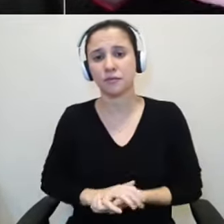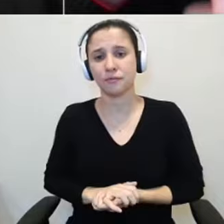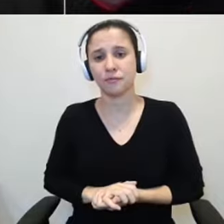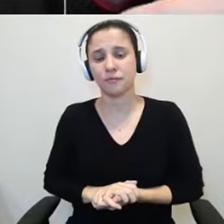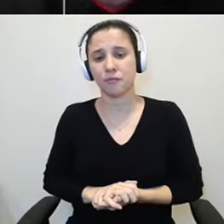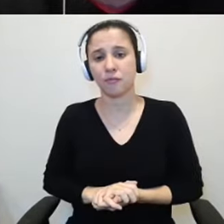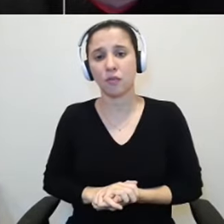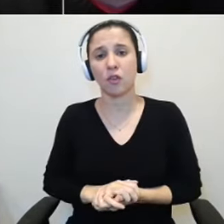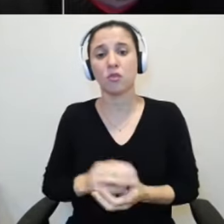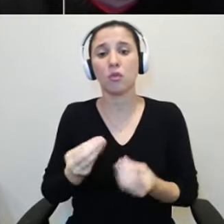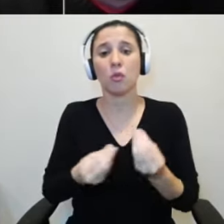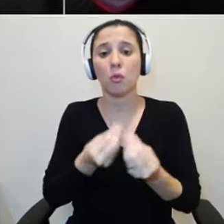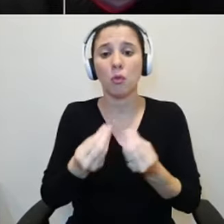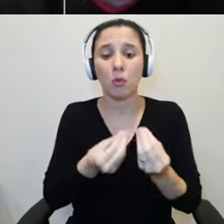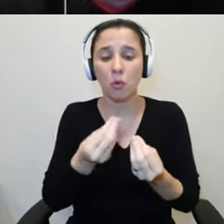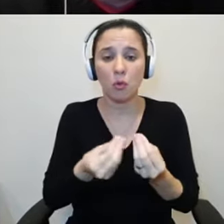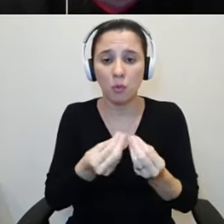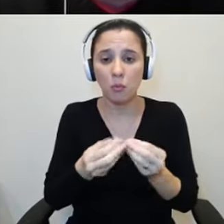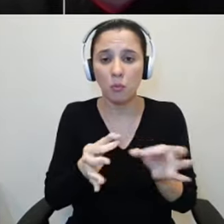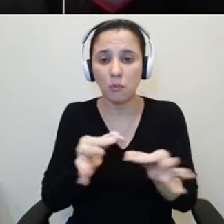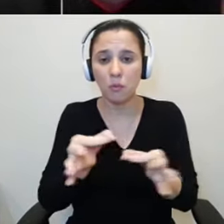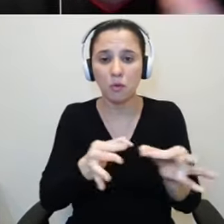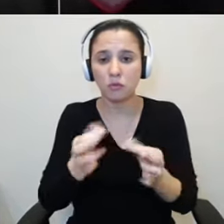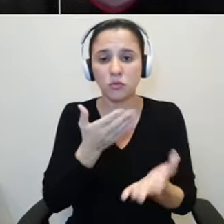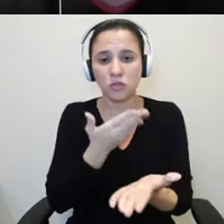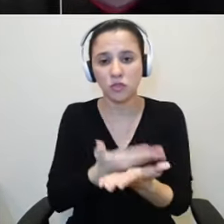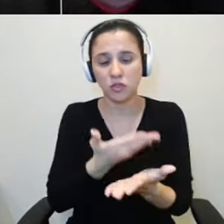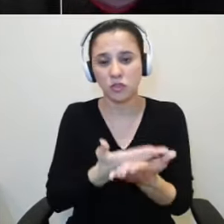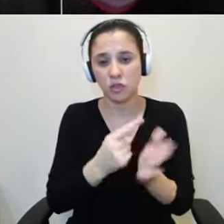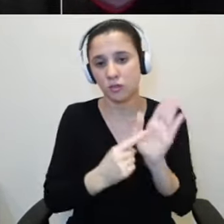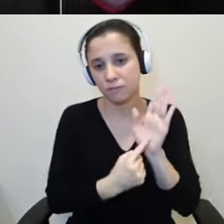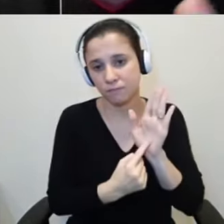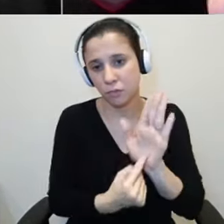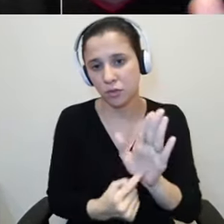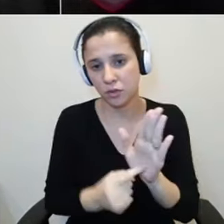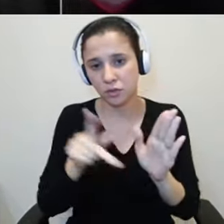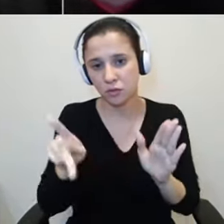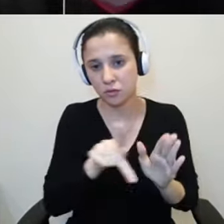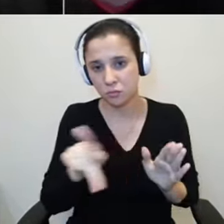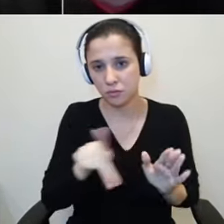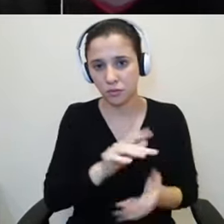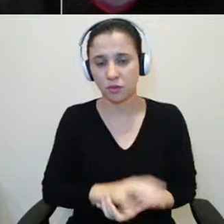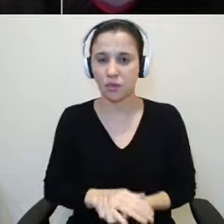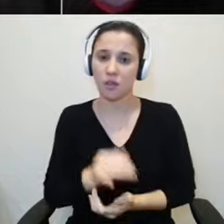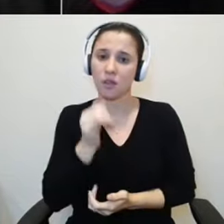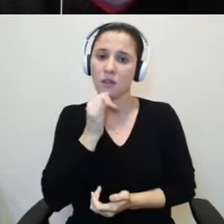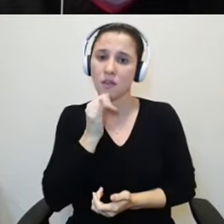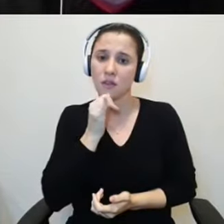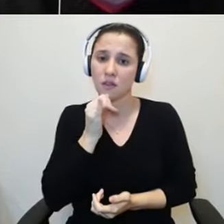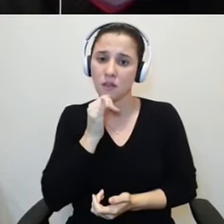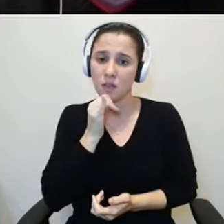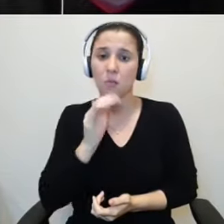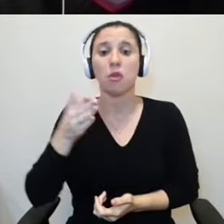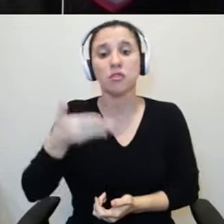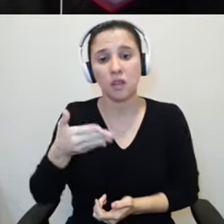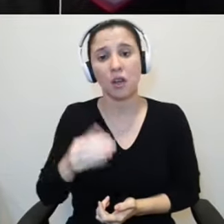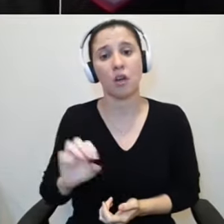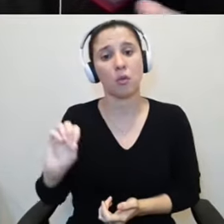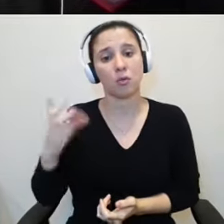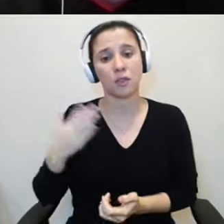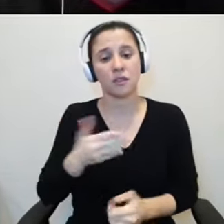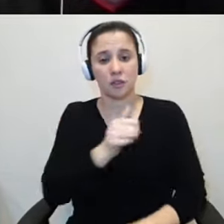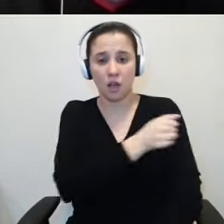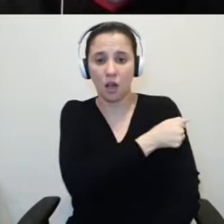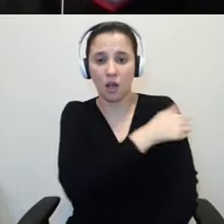definição do conteúdo a ser apresentado. Então, isso já acontecia, por exemplo, no, com os estudantes que precisam de adaptação. Então,